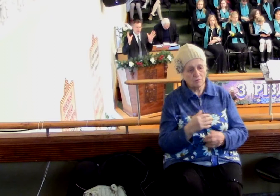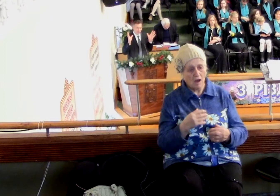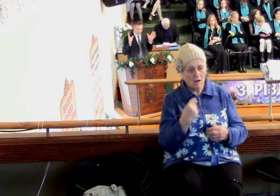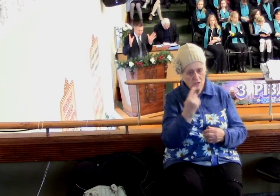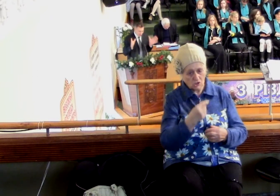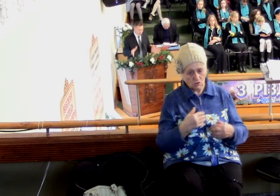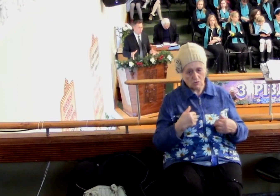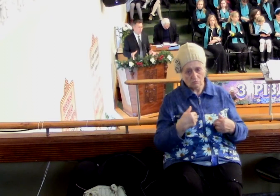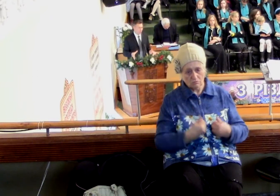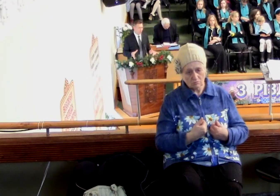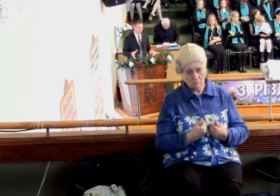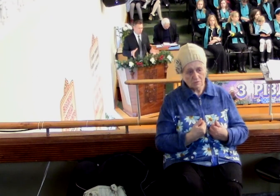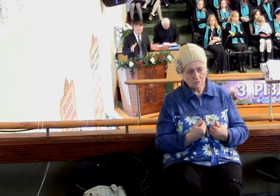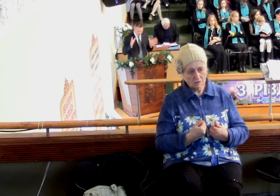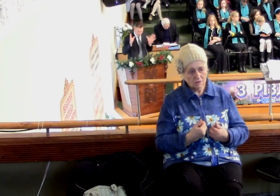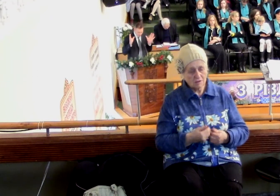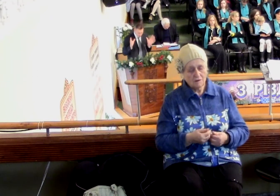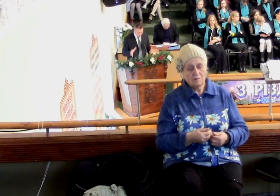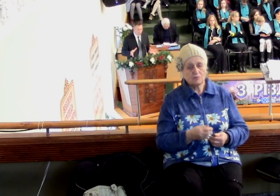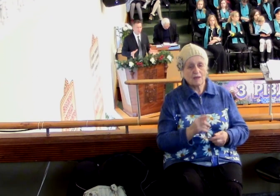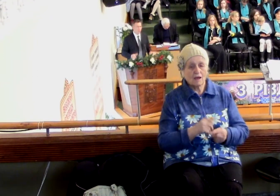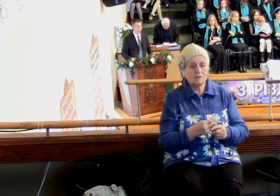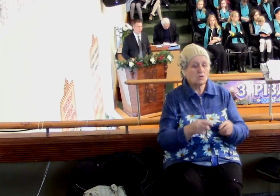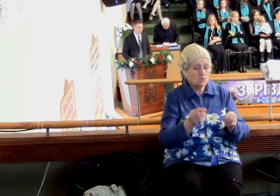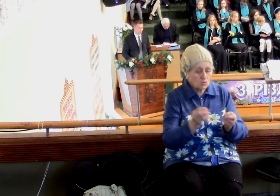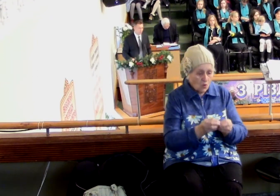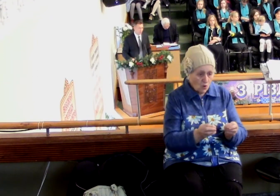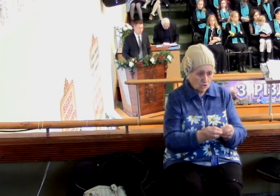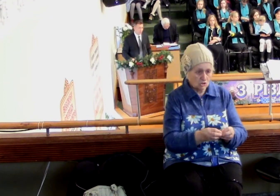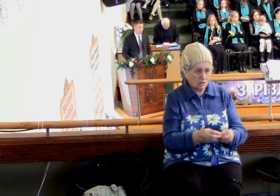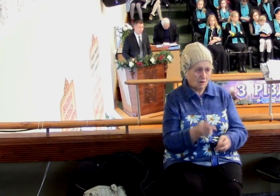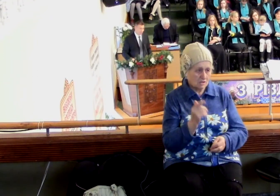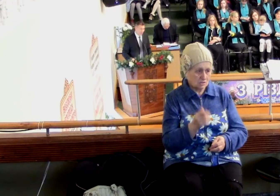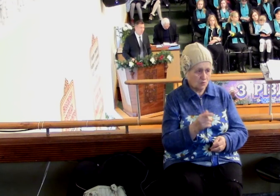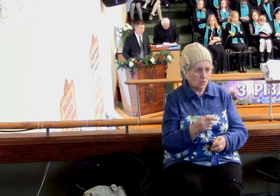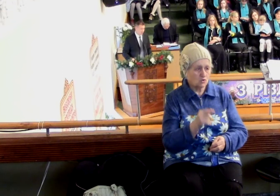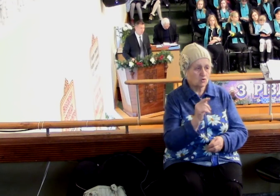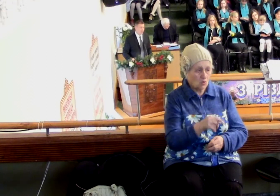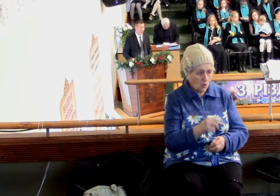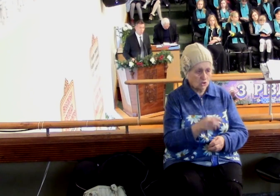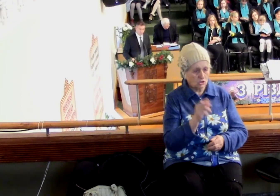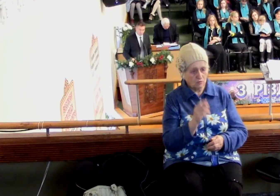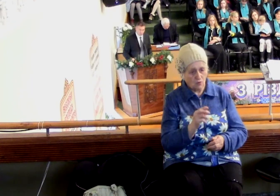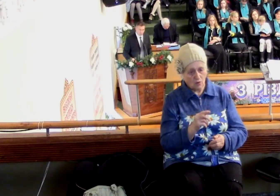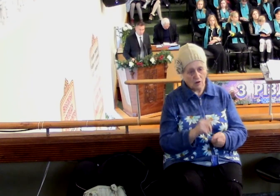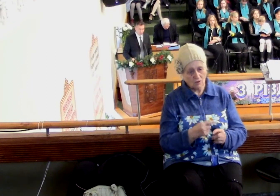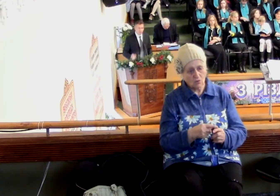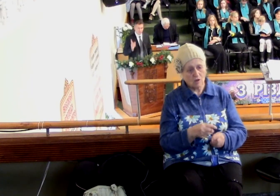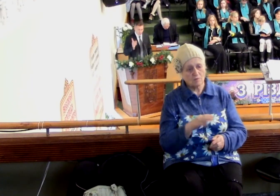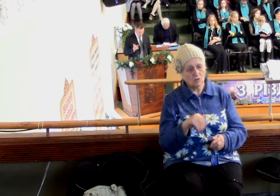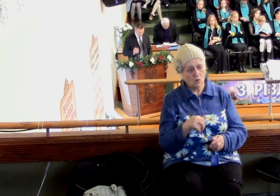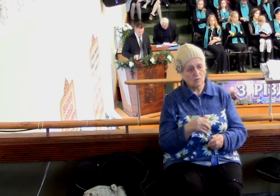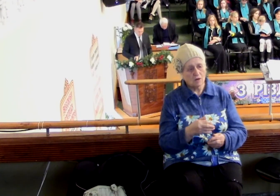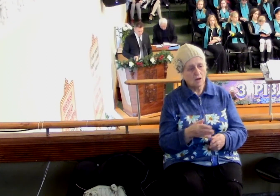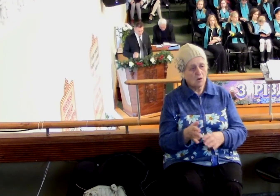самый Господь, тот же самый любящий Бог, который когда-то обратился к Ною